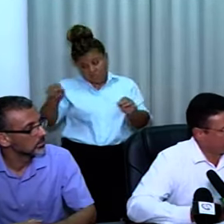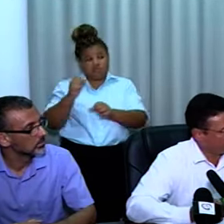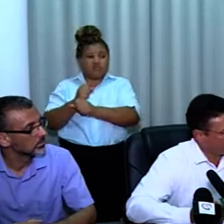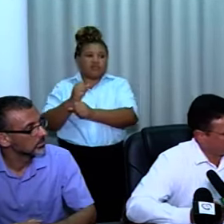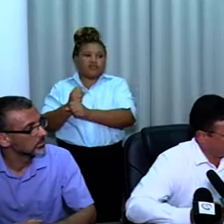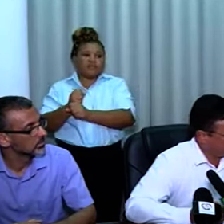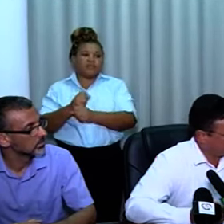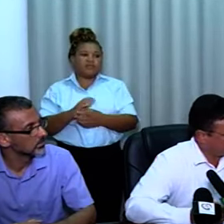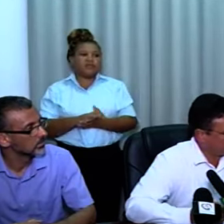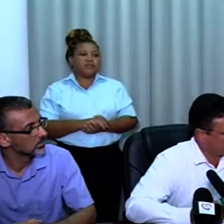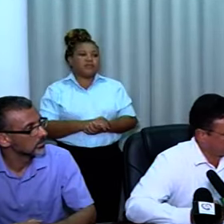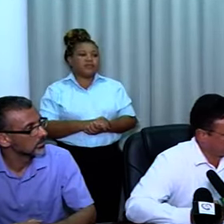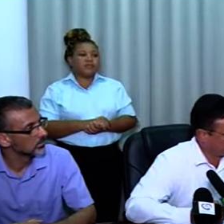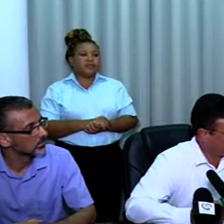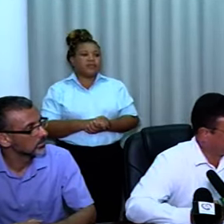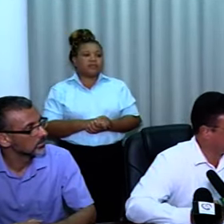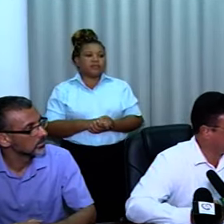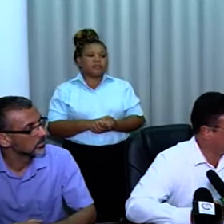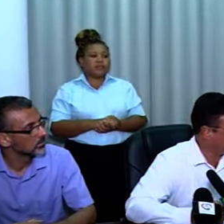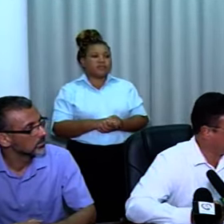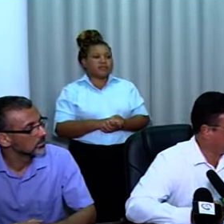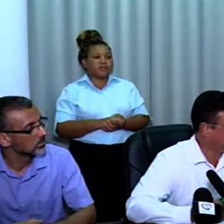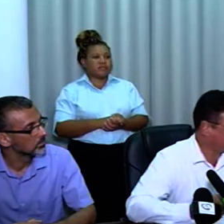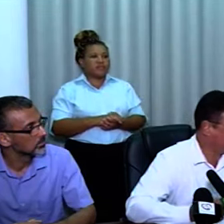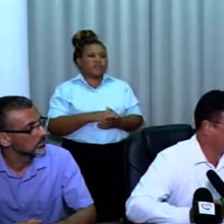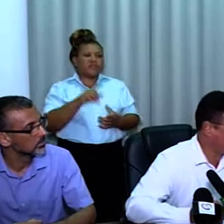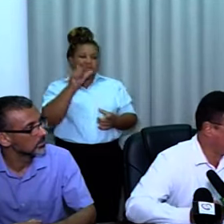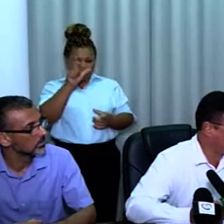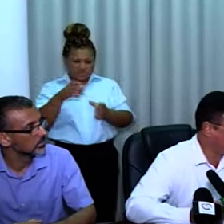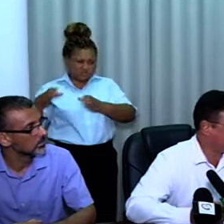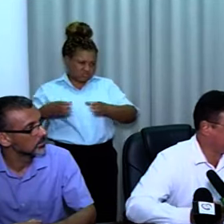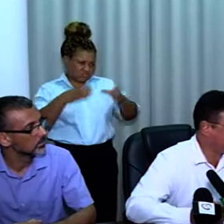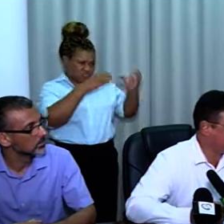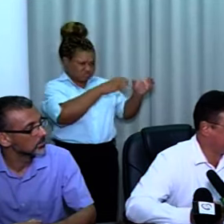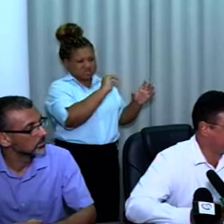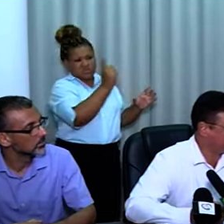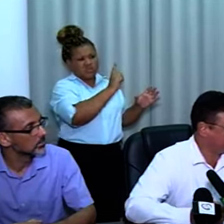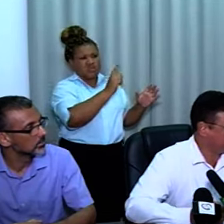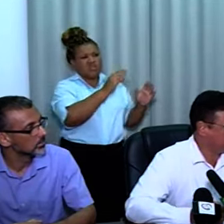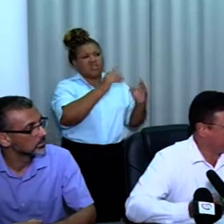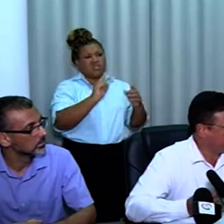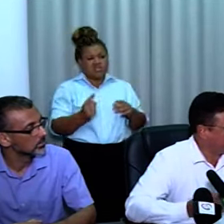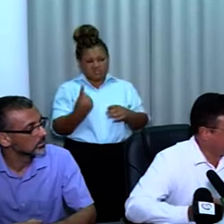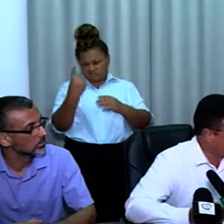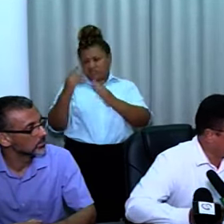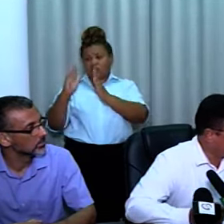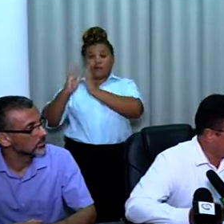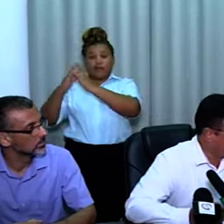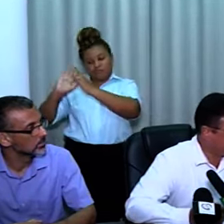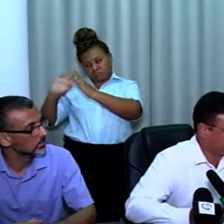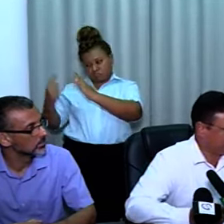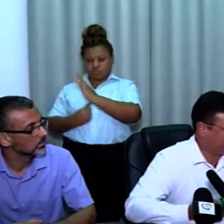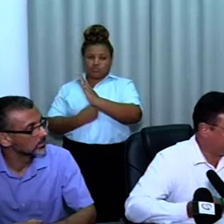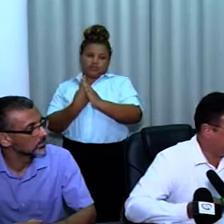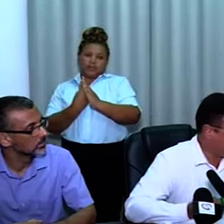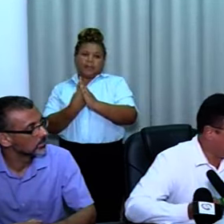qui rapporte si un symptôme sexuel contre les autres, ben si il bien. Active